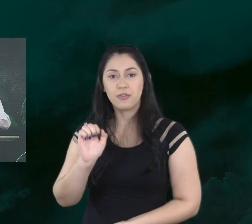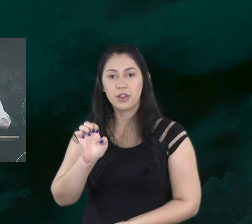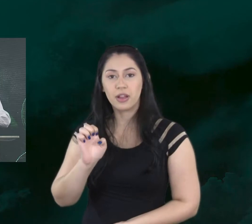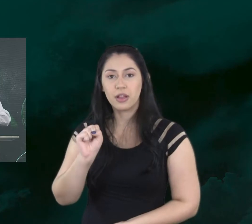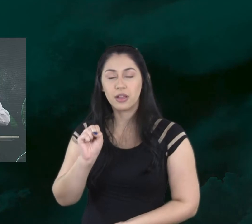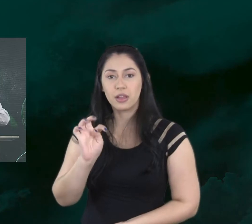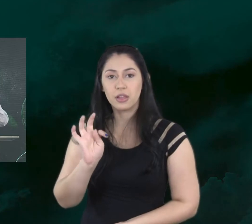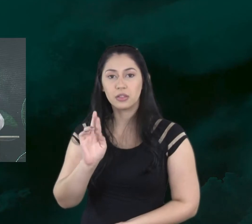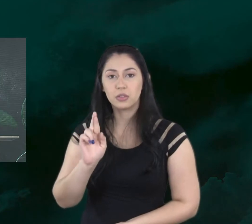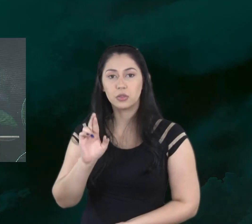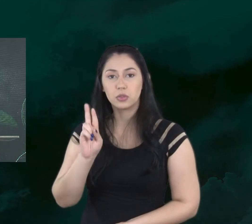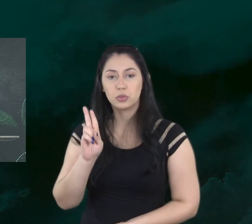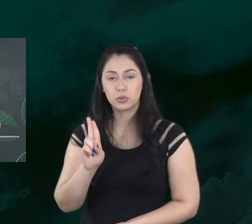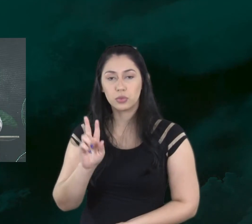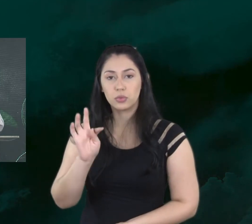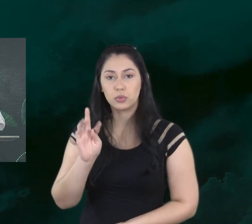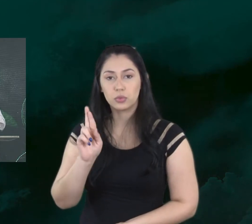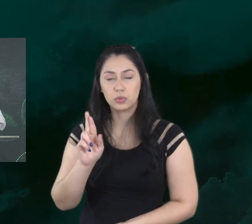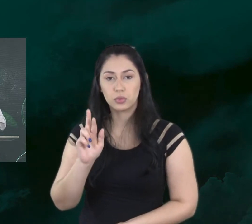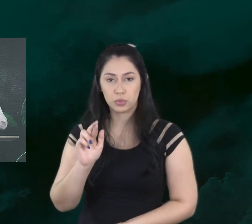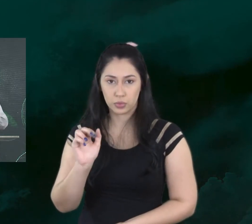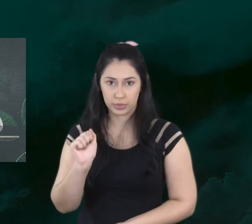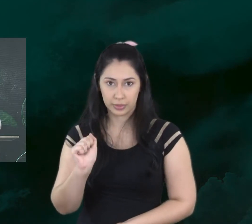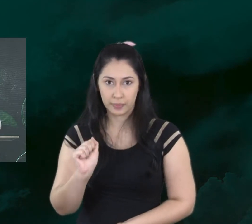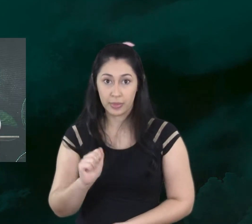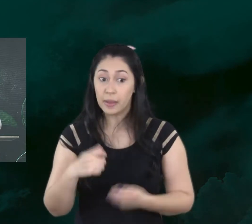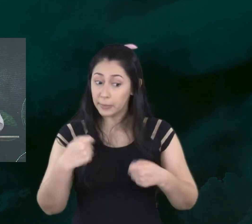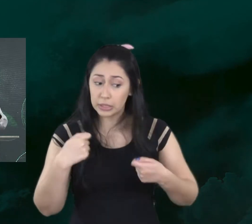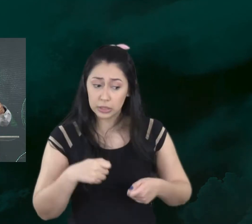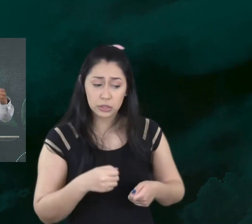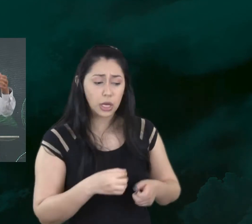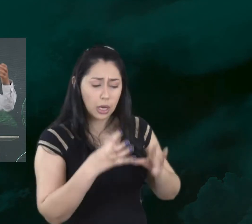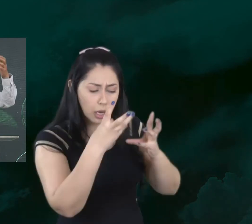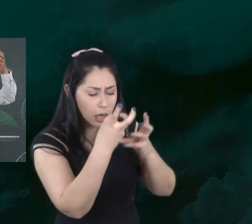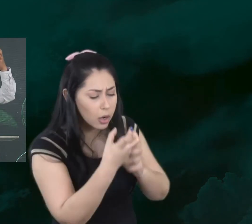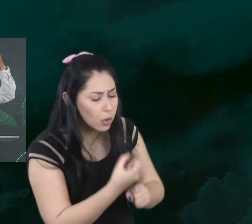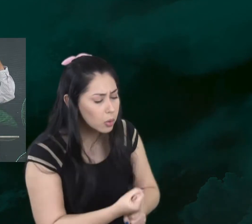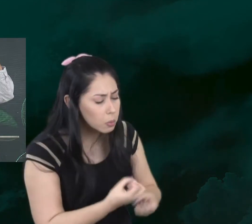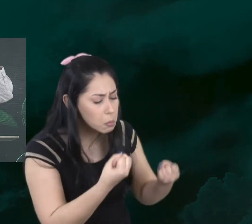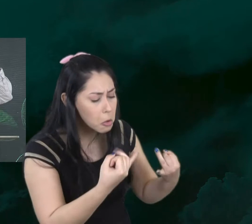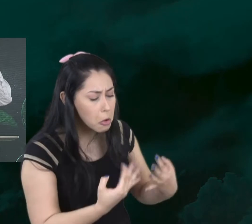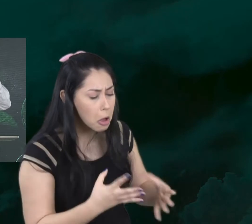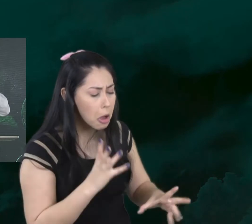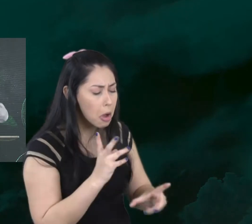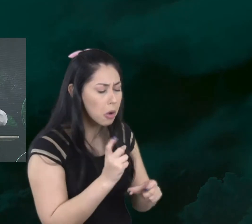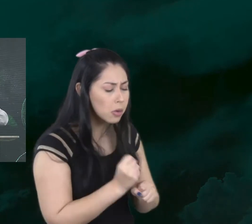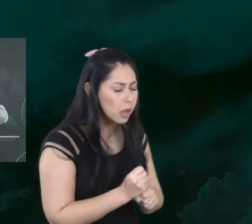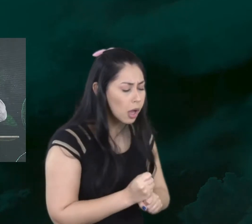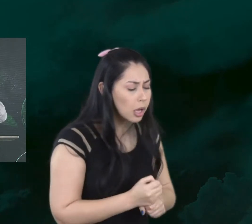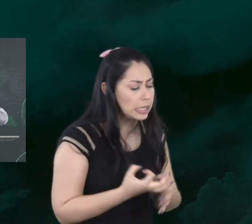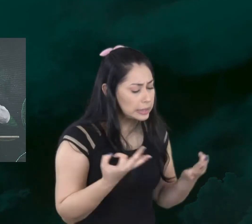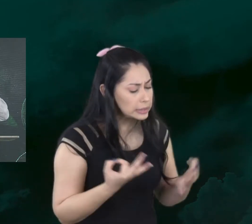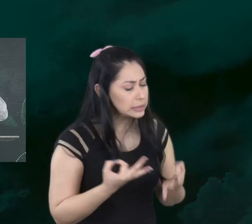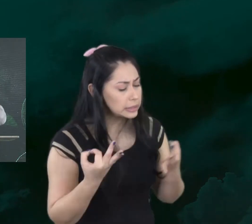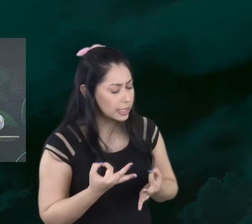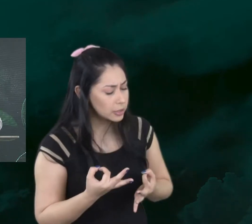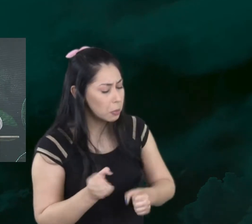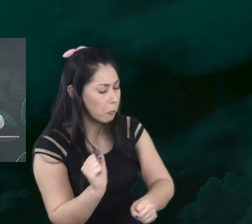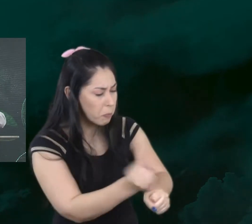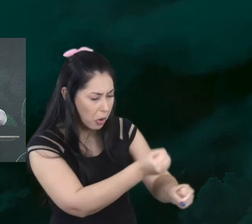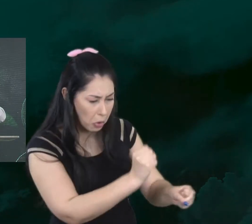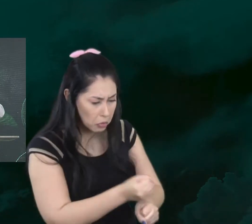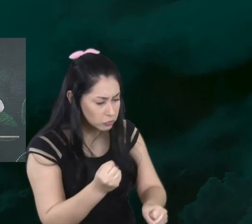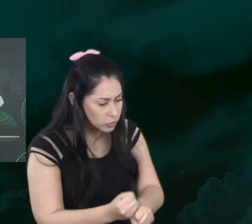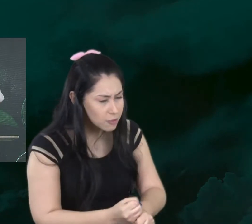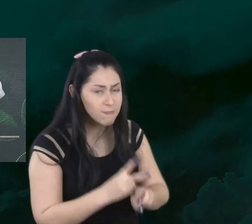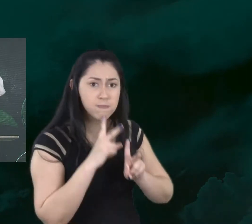fundação precisa ser bem feita e bem calculada para que pudesse descarregar, aguentar,